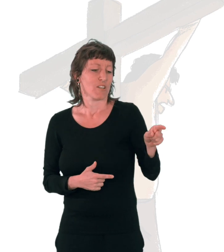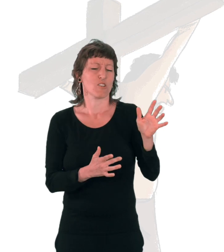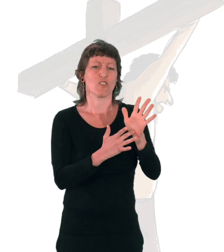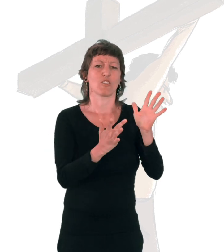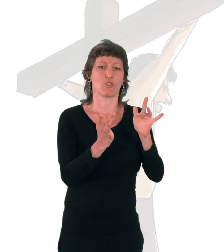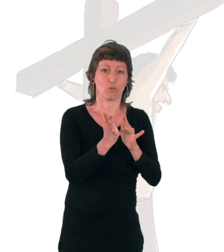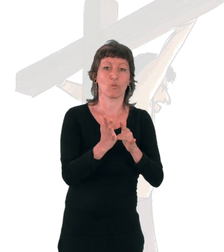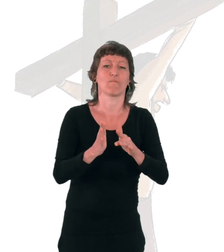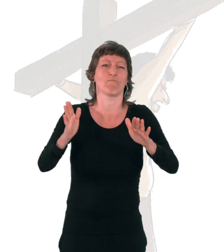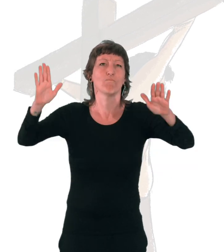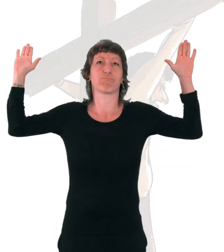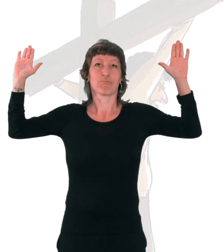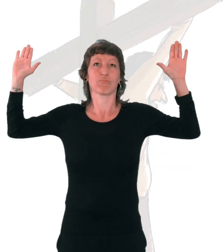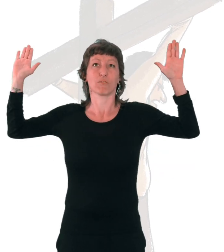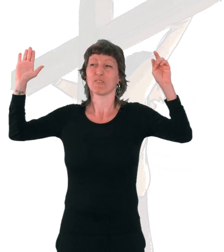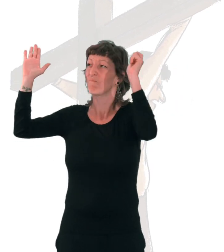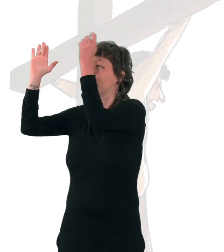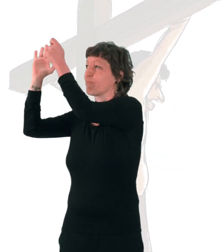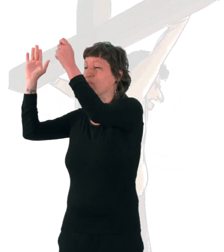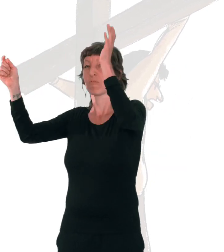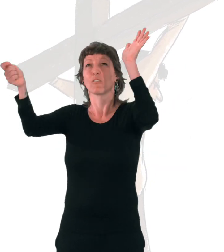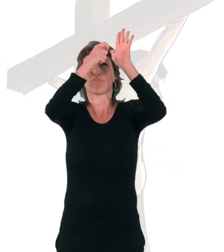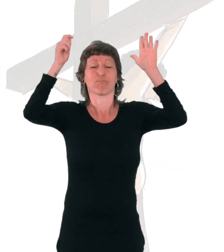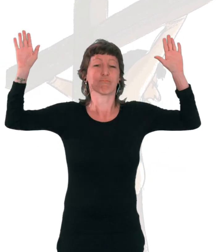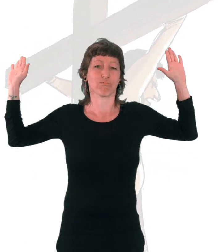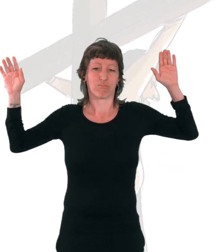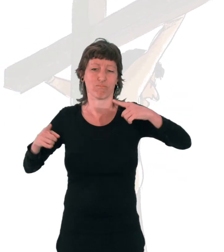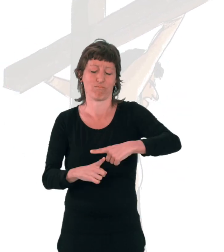Ensuite, les soldats le clouent sur une croix.